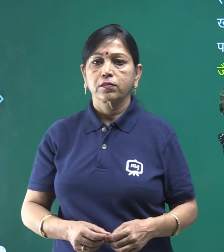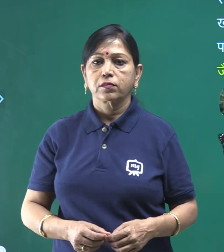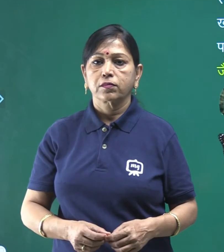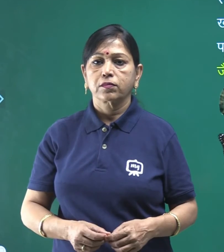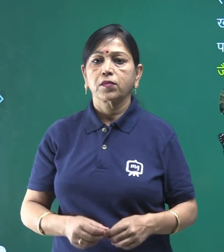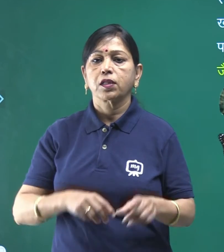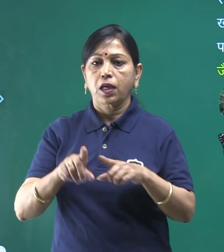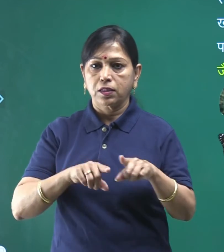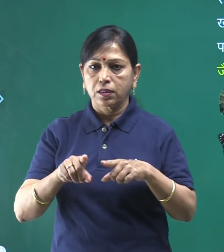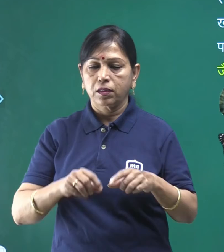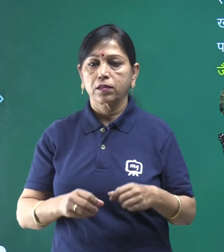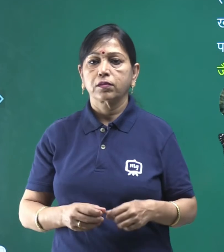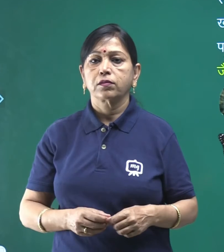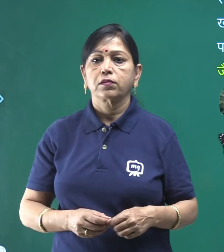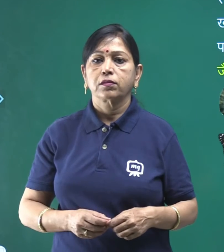जैसे